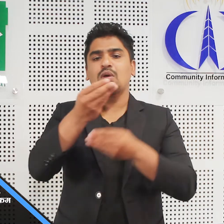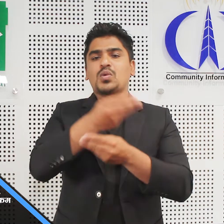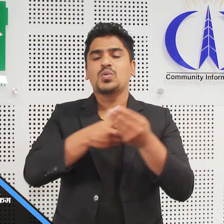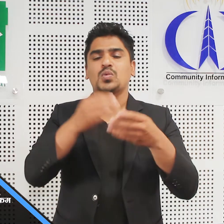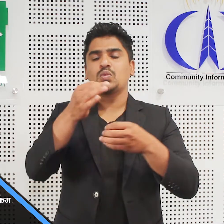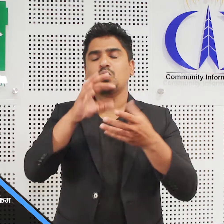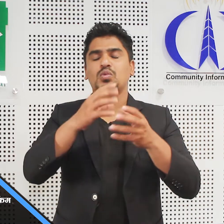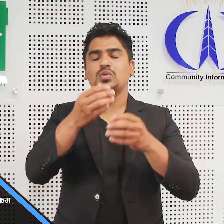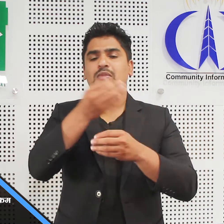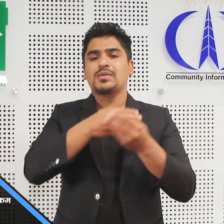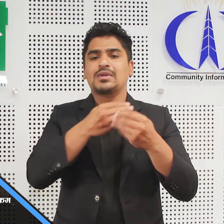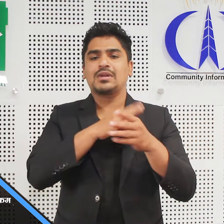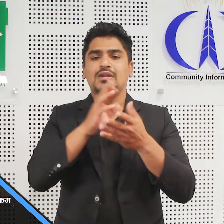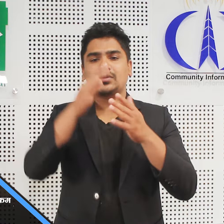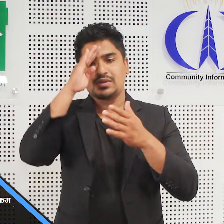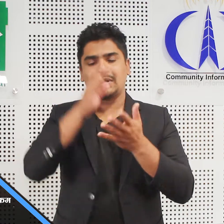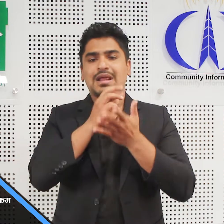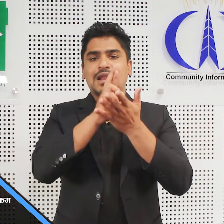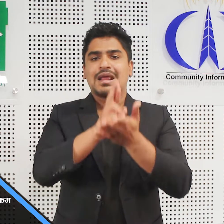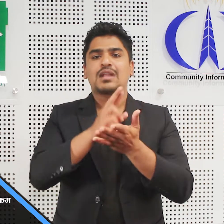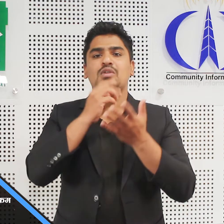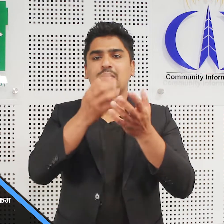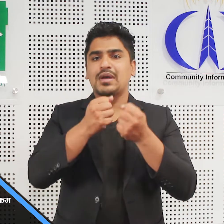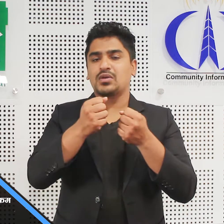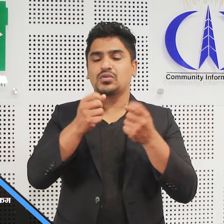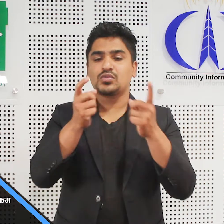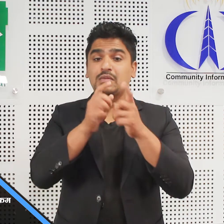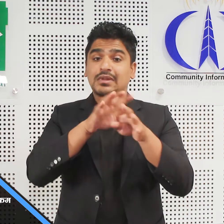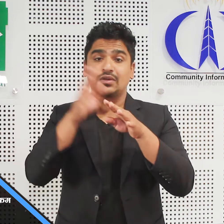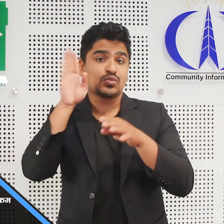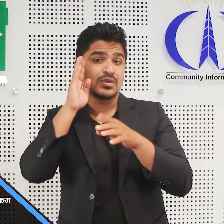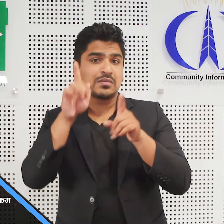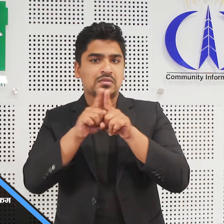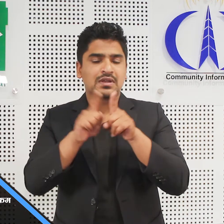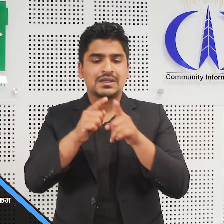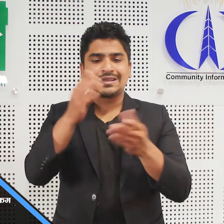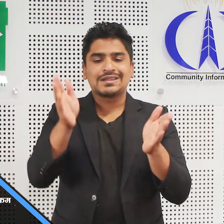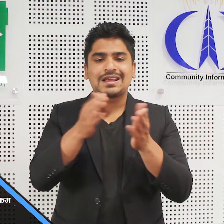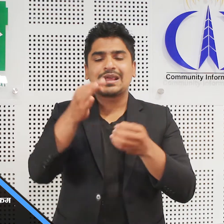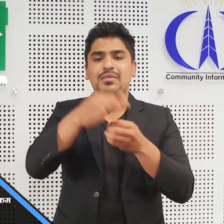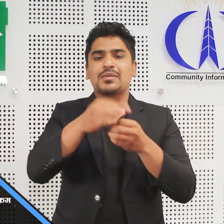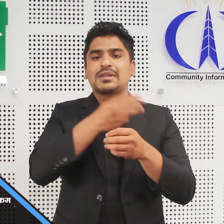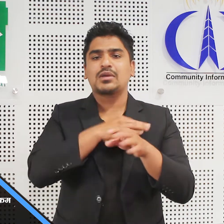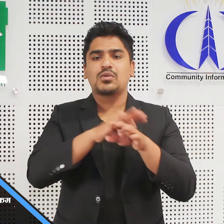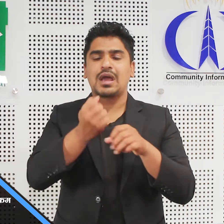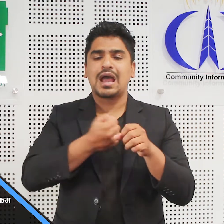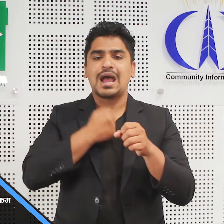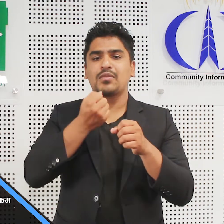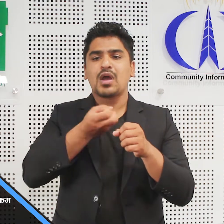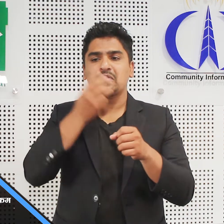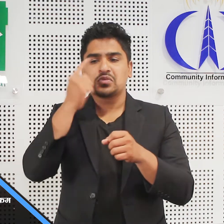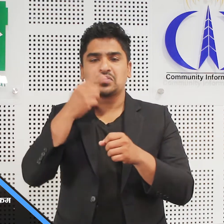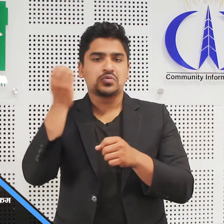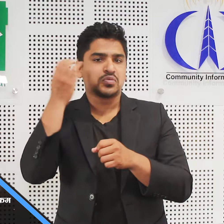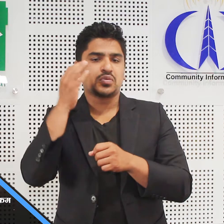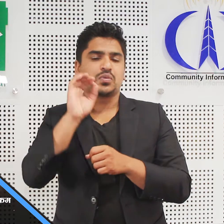व्यवसायीले सरकारबाट राहत नपाएको चर्चा धेरै सुनिए पनि साना व्यवसायीहरू आफ्नो आवाज कसैले नसुनेको